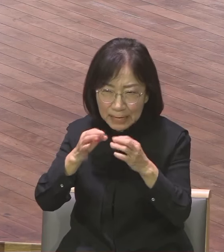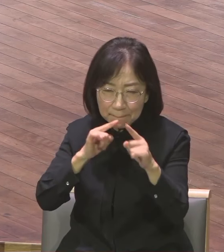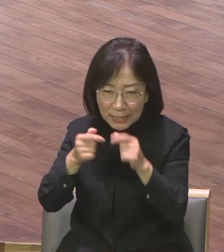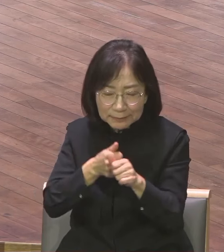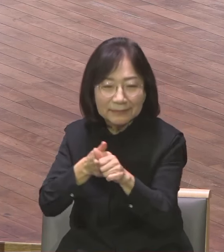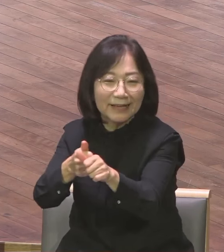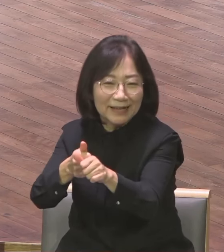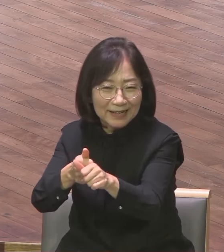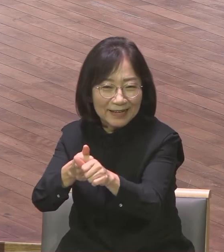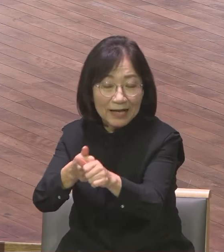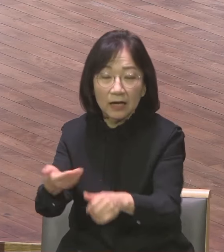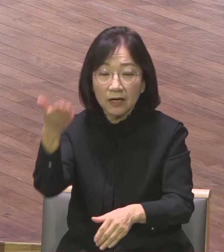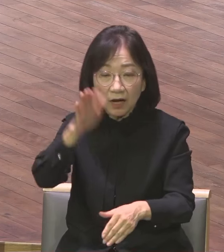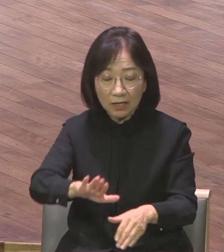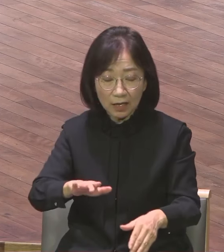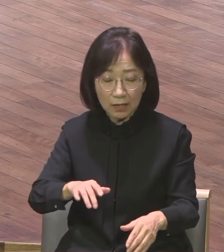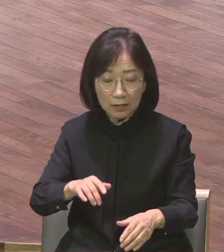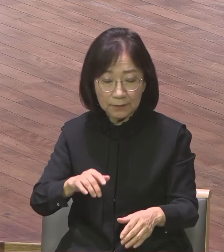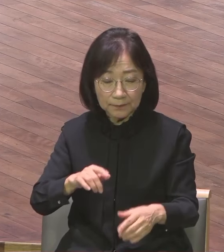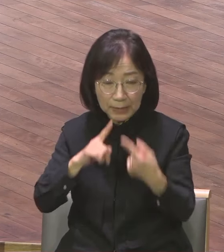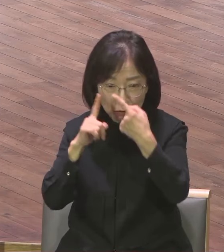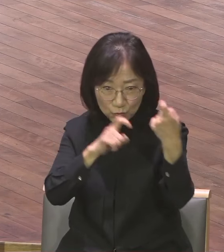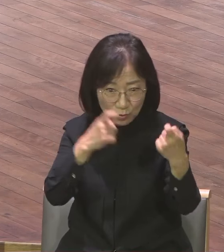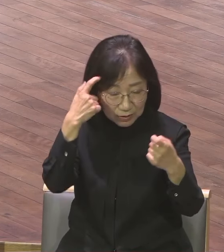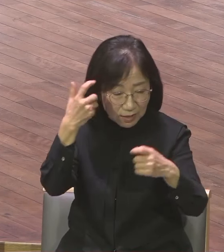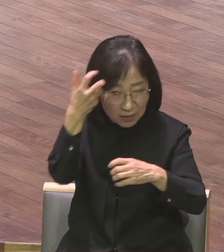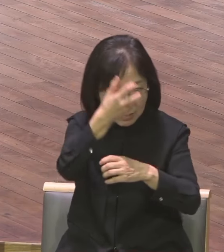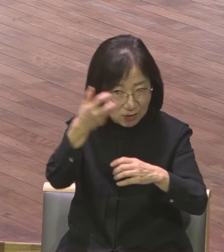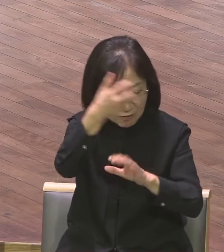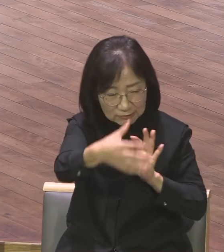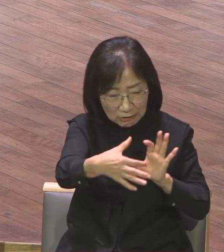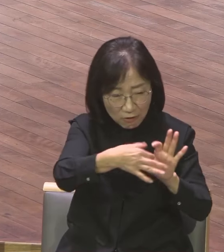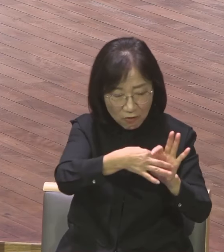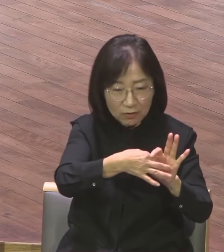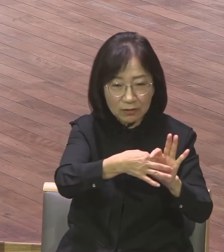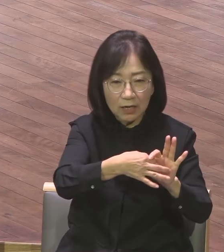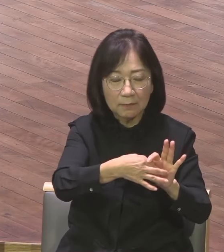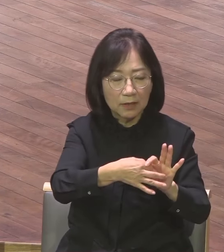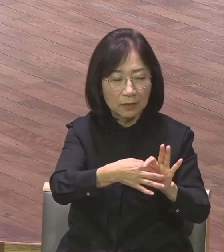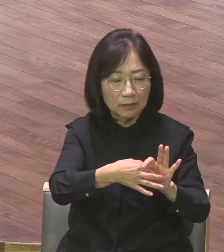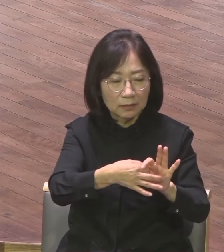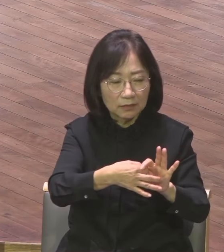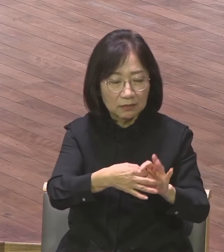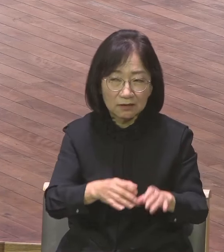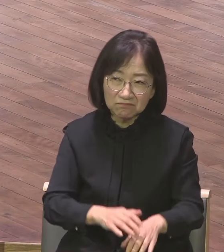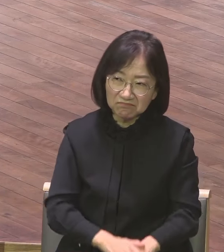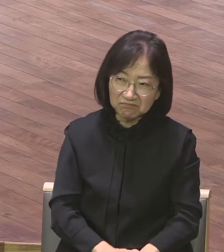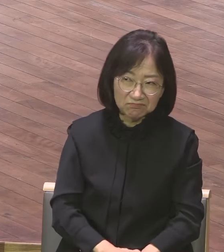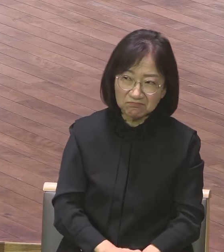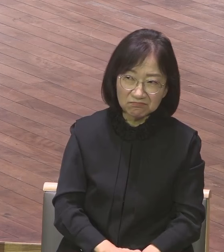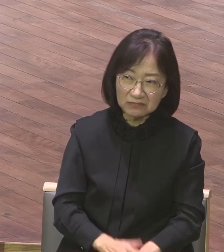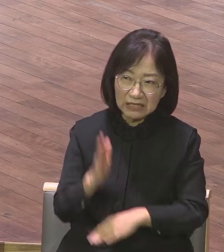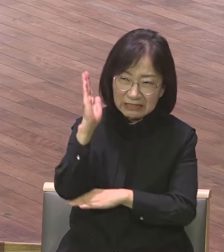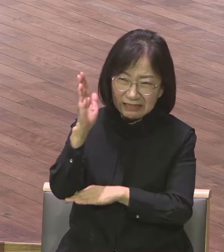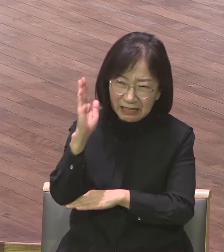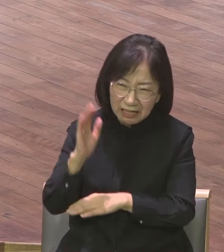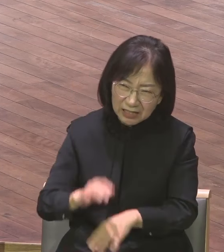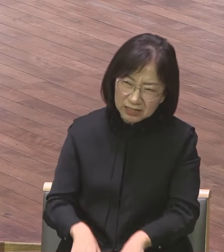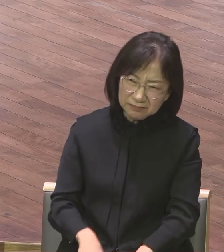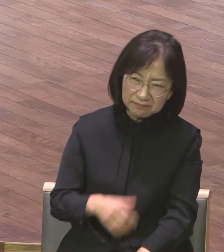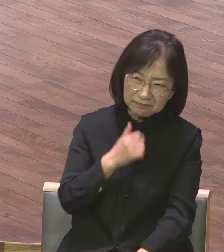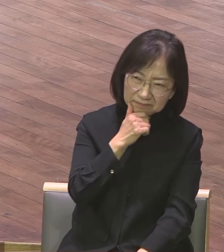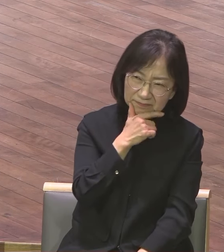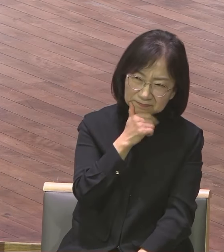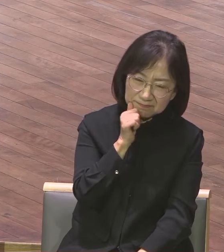반대로 미혹의 영에 속한 자들의 모습은 뭐요? 반대지요. 그래도 그렇지.